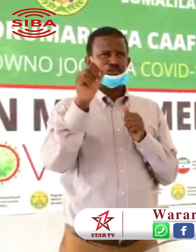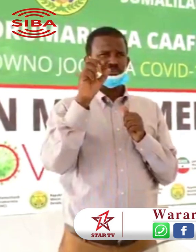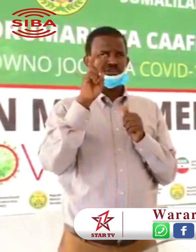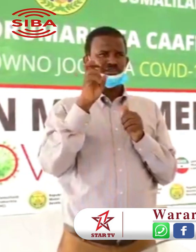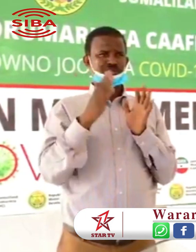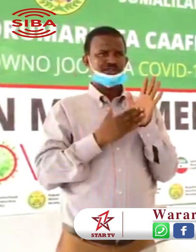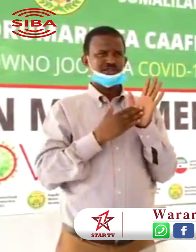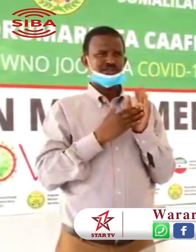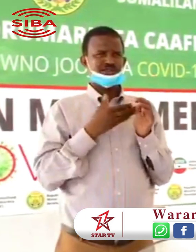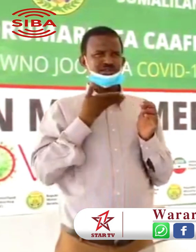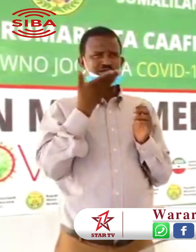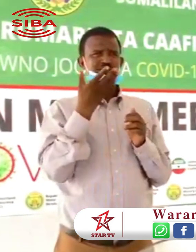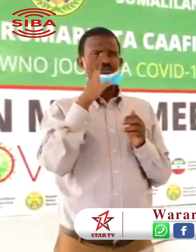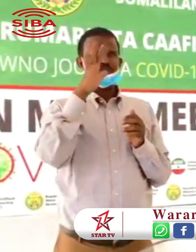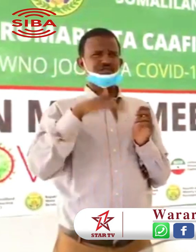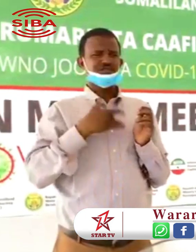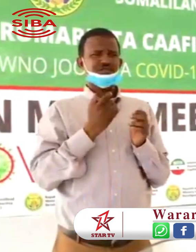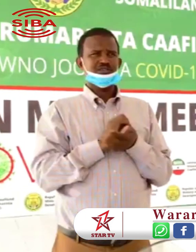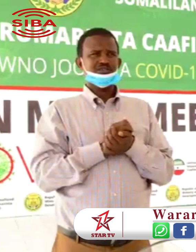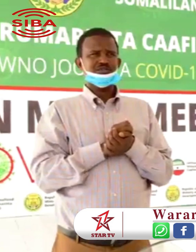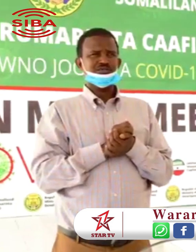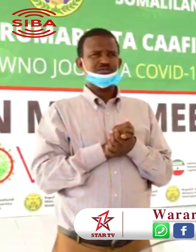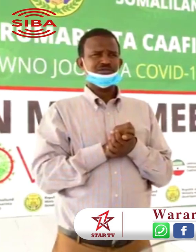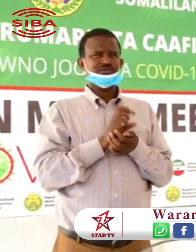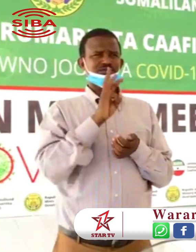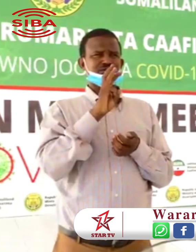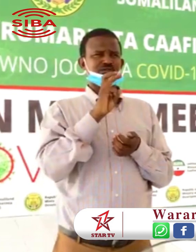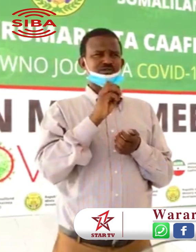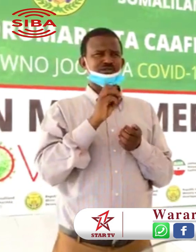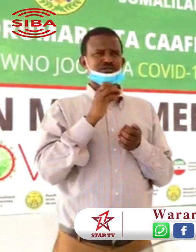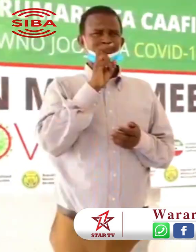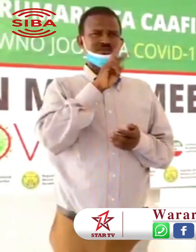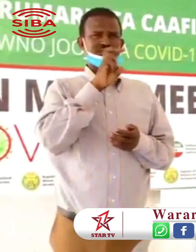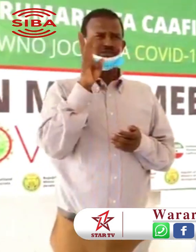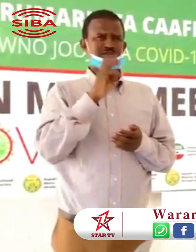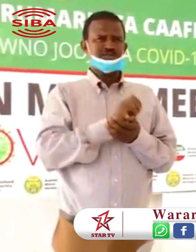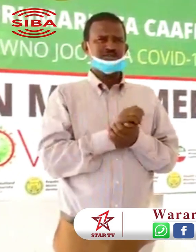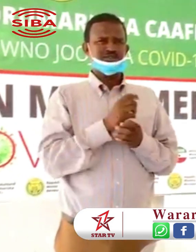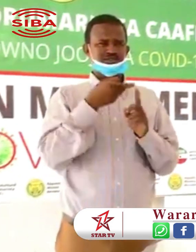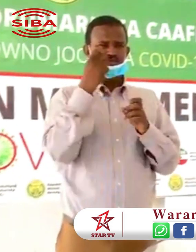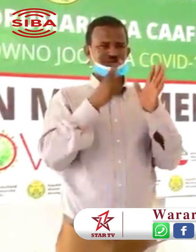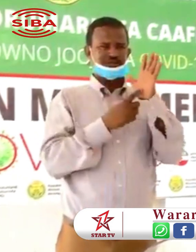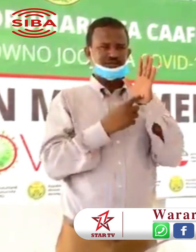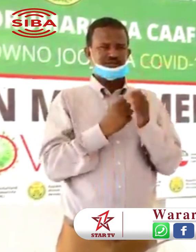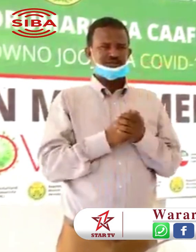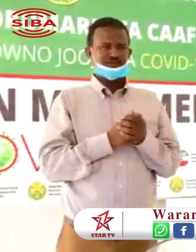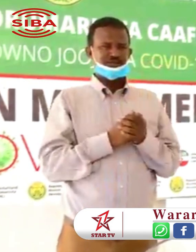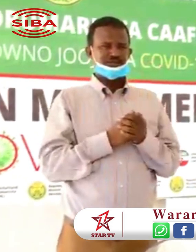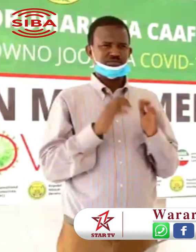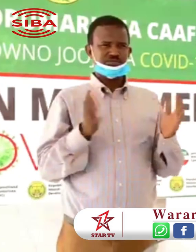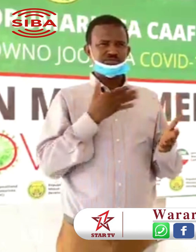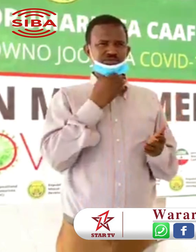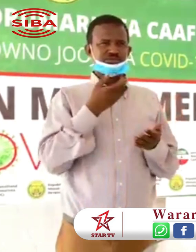xiriirka dadweynaha Xuseen Maxamed Yuusuf oo bulshada la wadaagaya warbixin maalmeedka xanuunka COVID-19 waxaan doonayaa halkan inaan kula